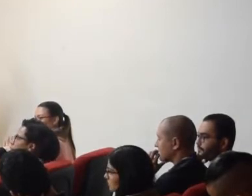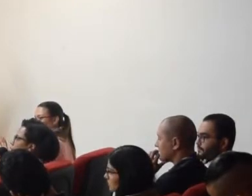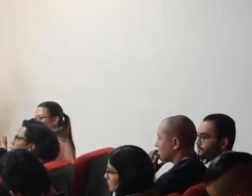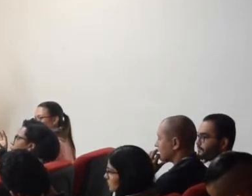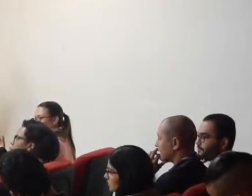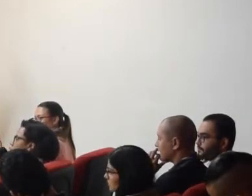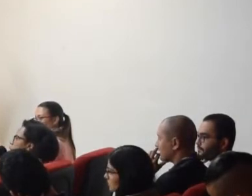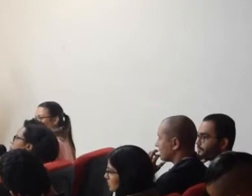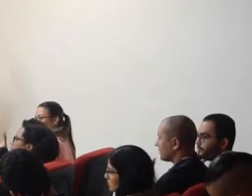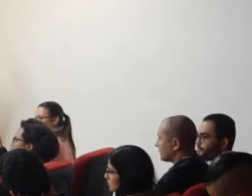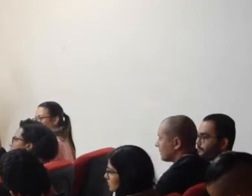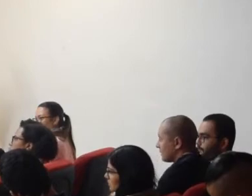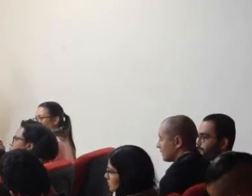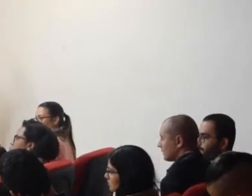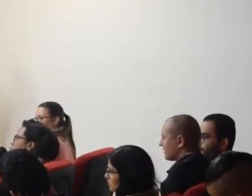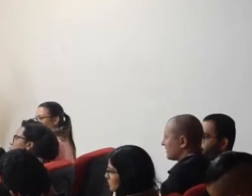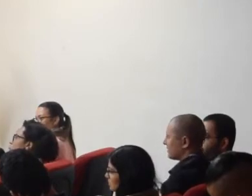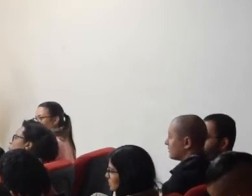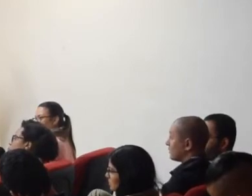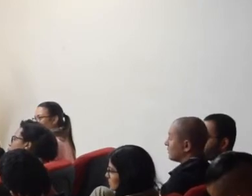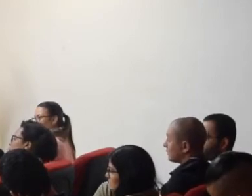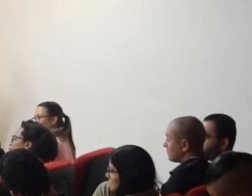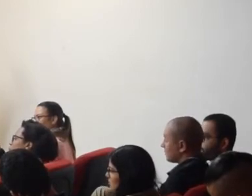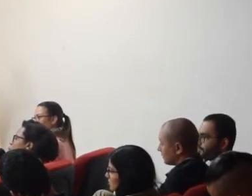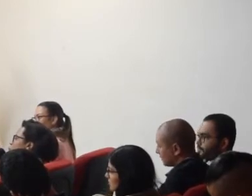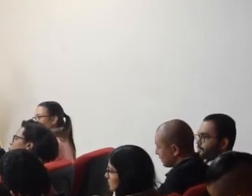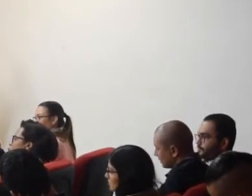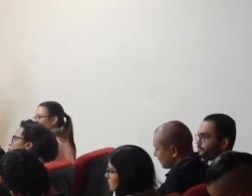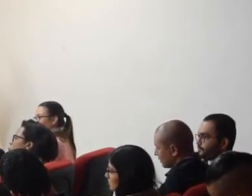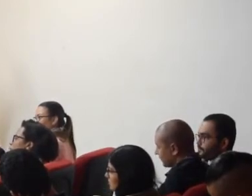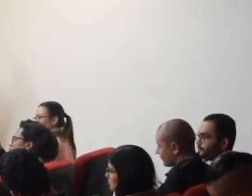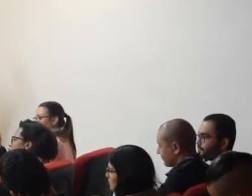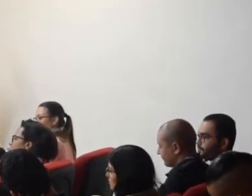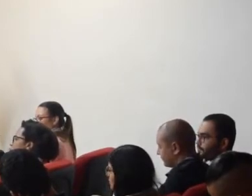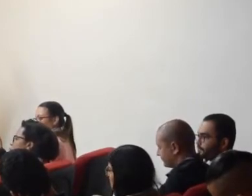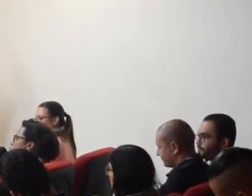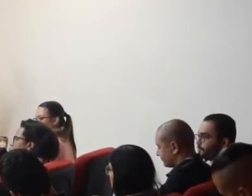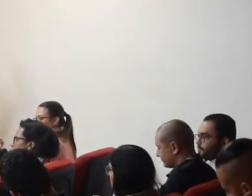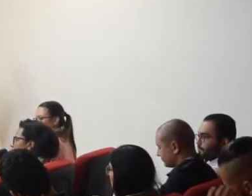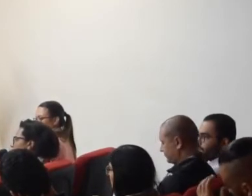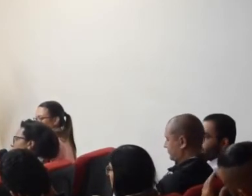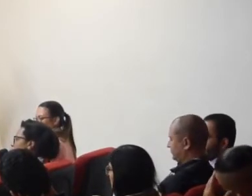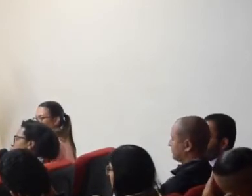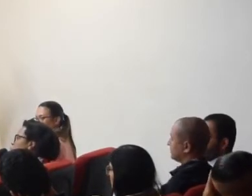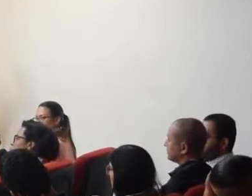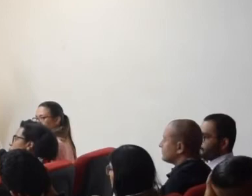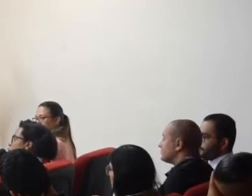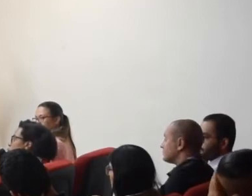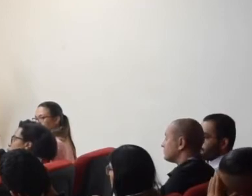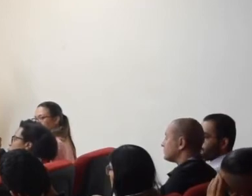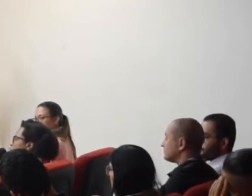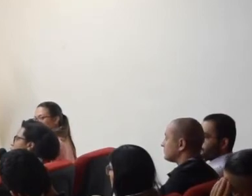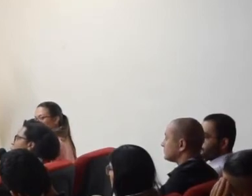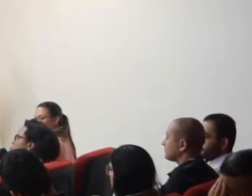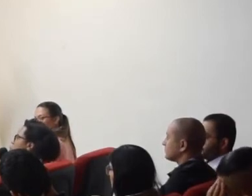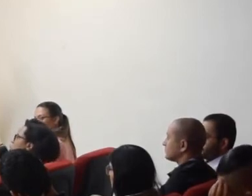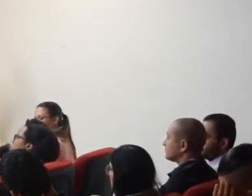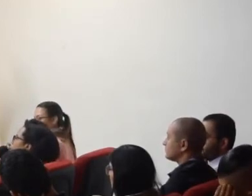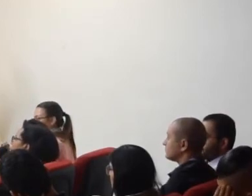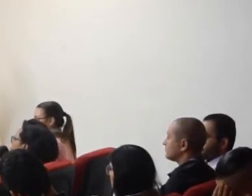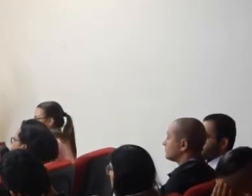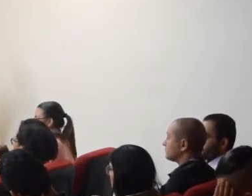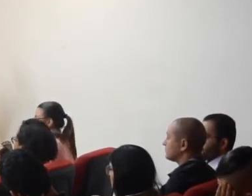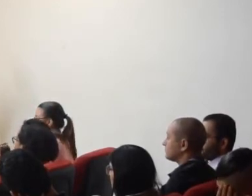desigualdad. Hay diferencias, hay otros. Pensar como un poco en rizoma, ¿no?, como conceptos nucleadores, pero que otros están en